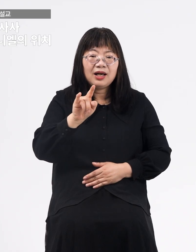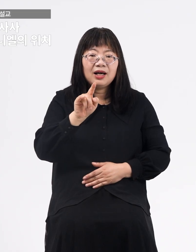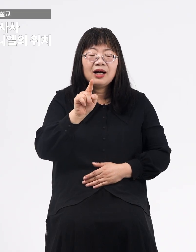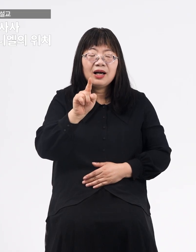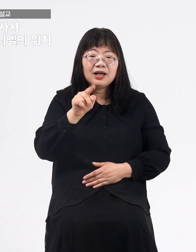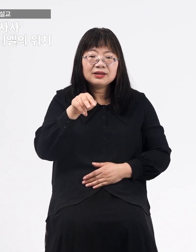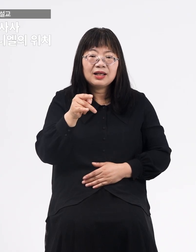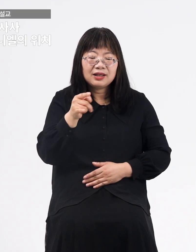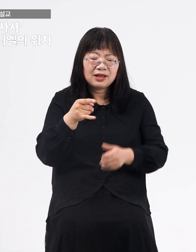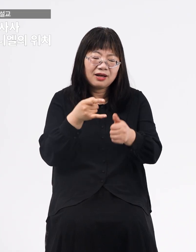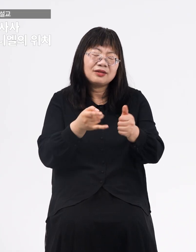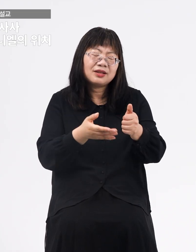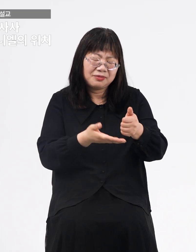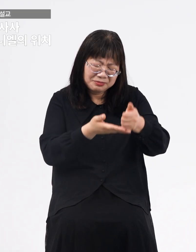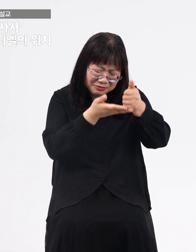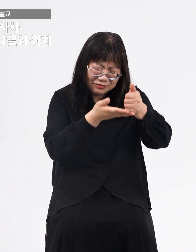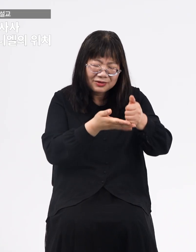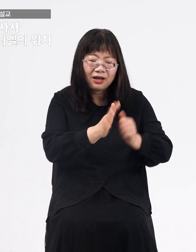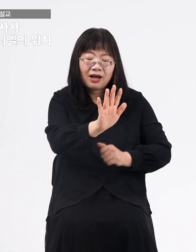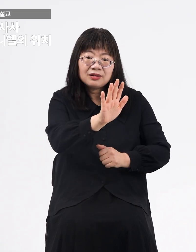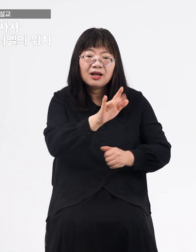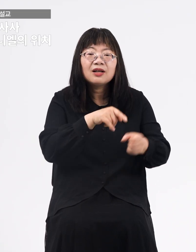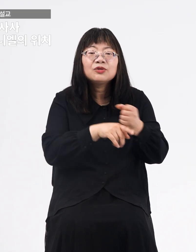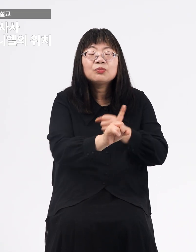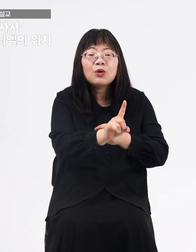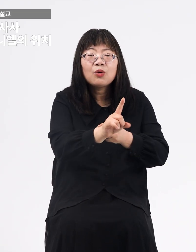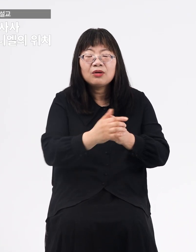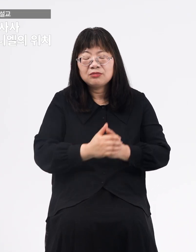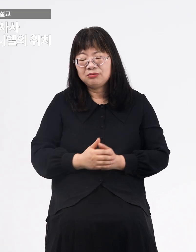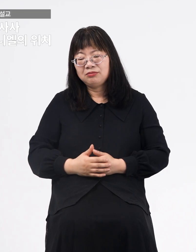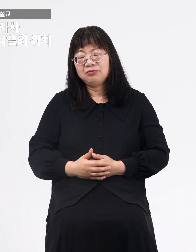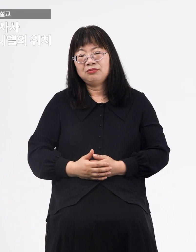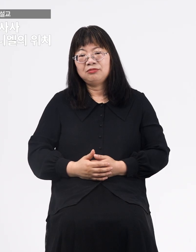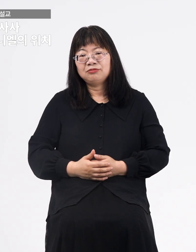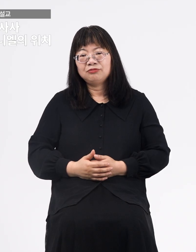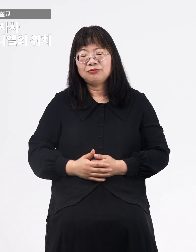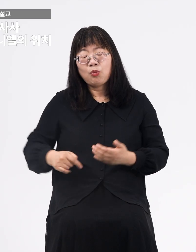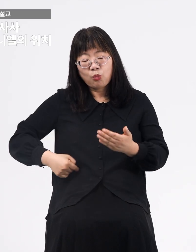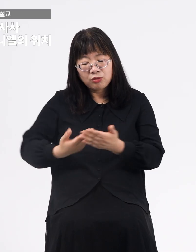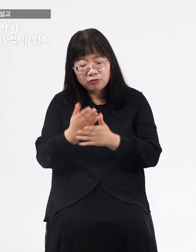여기가 가장 중요한 지점입니다. 회개한 것도 아닌데.